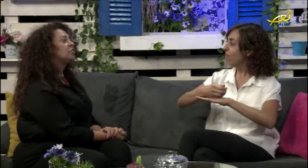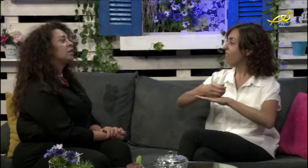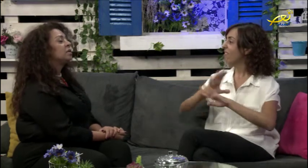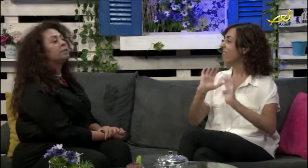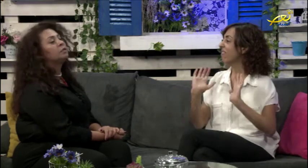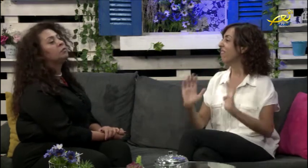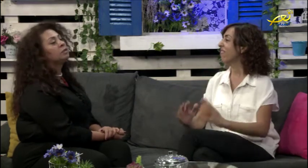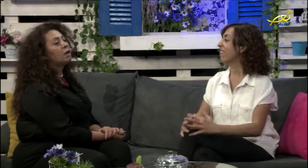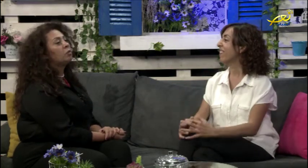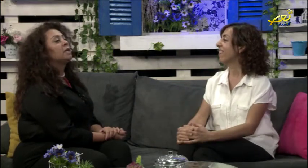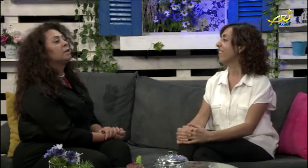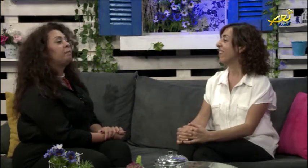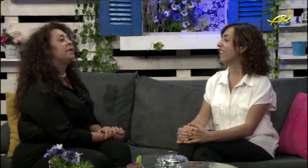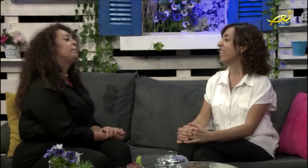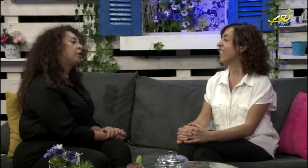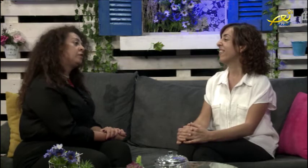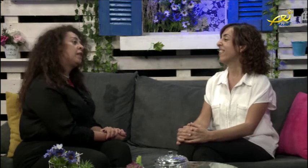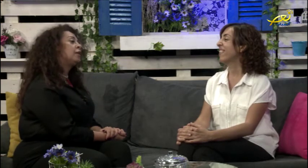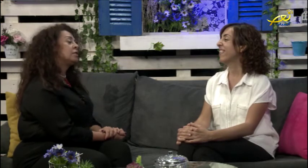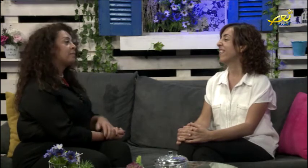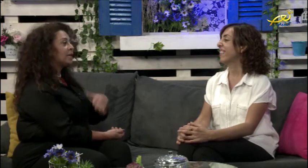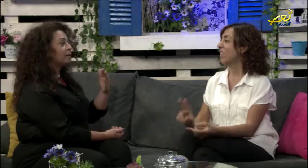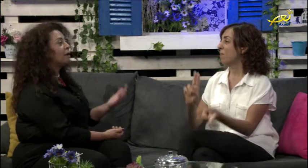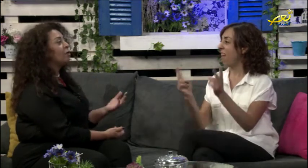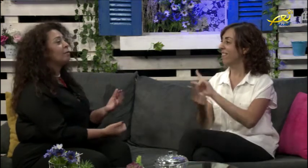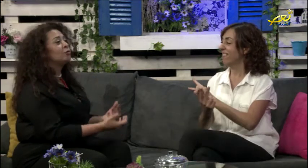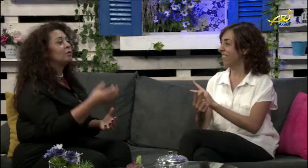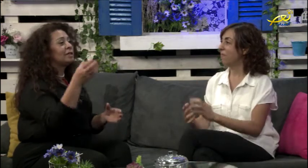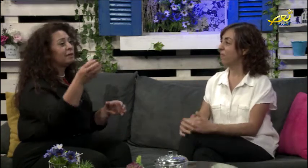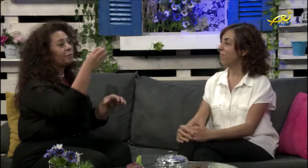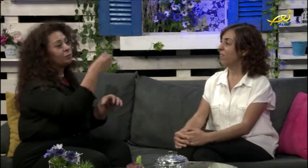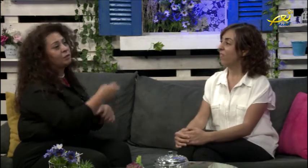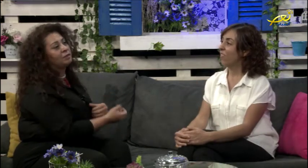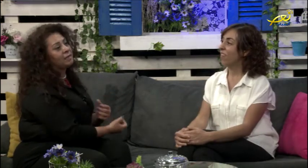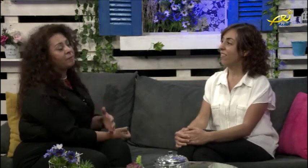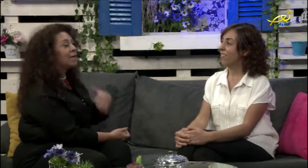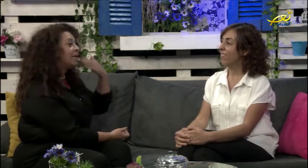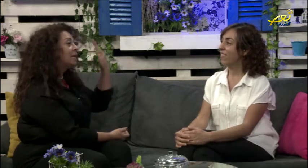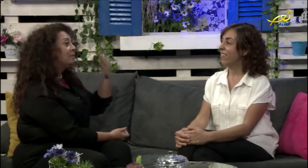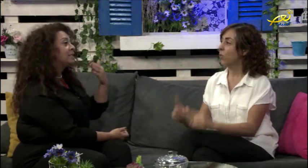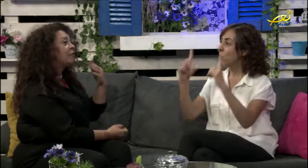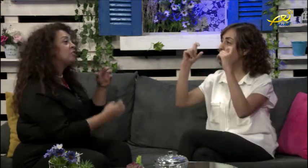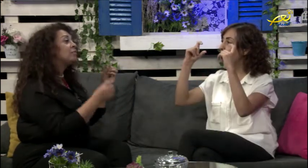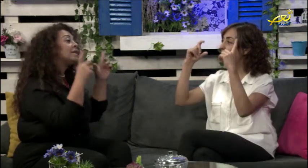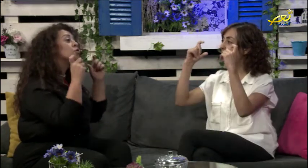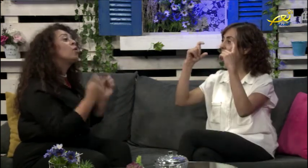الإشارة بدي أقول طاولة كباية بحط، لأنه إذا ما كانت الطاولة موجودة ما بقدر أحط الكباية، يعني بتصفي جملة